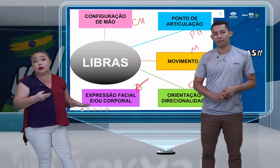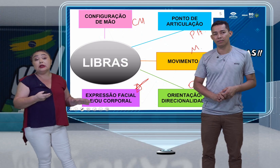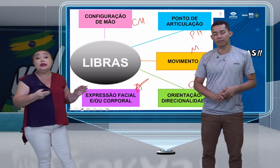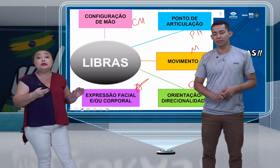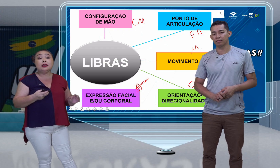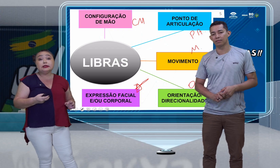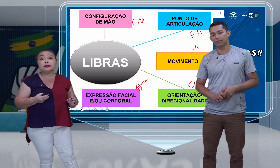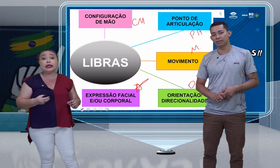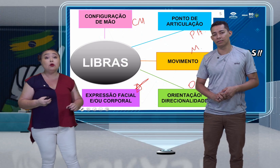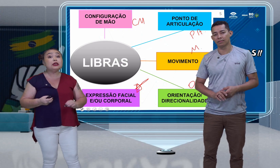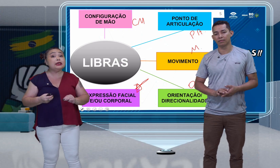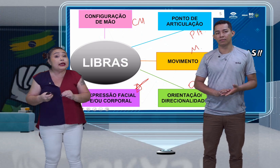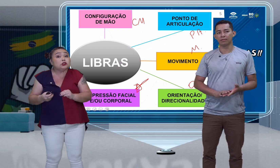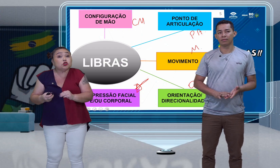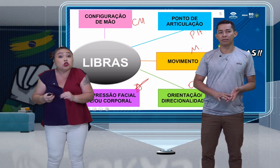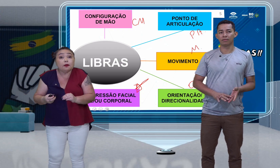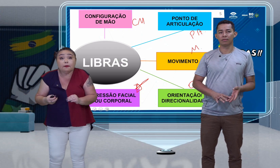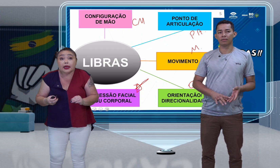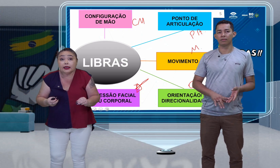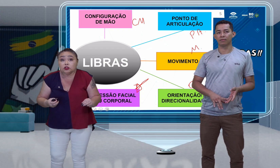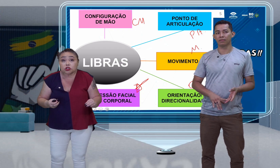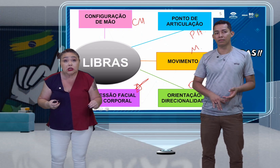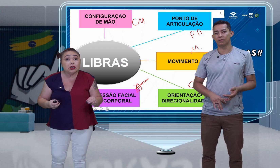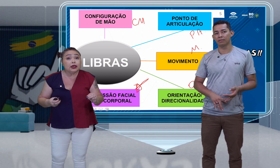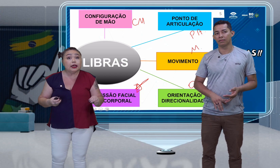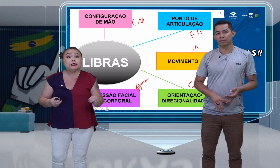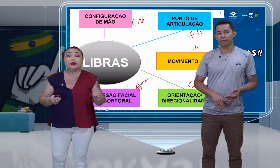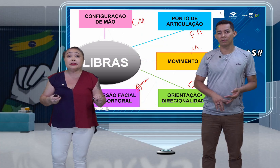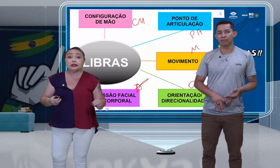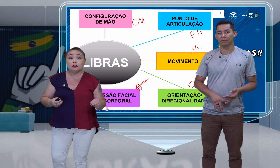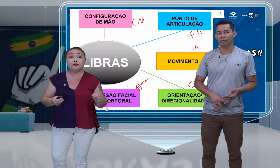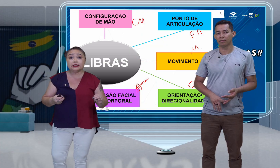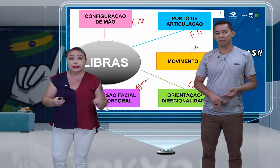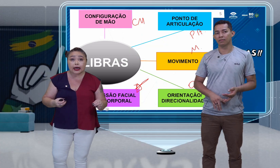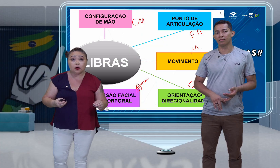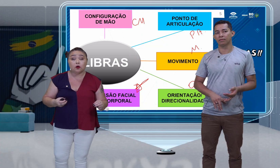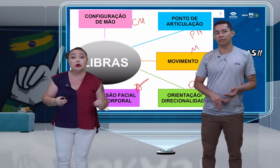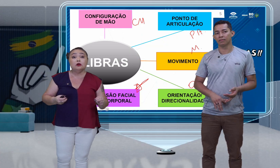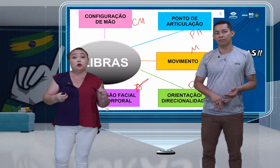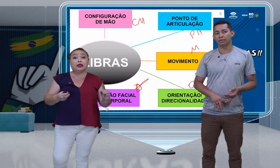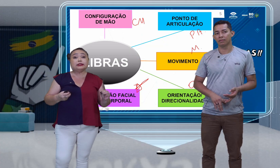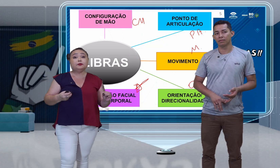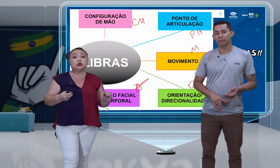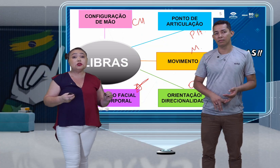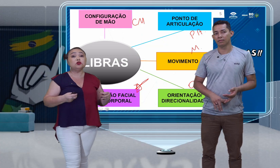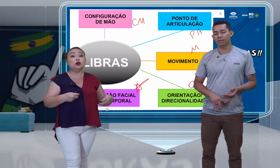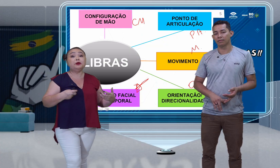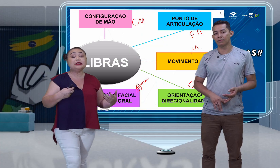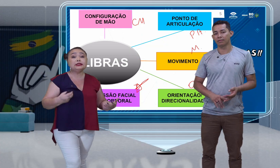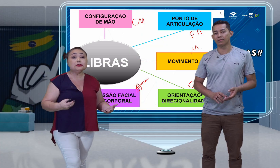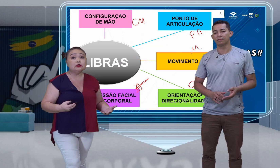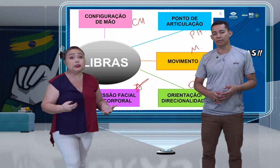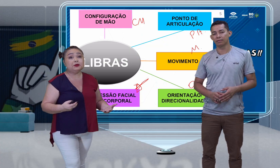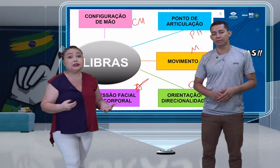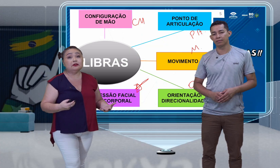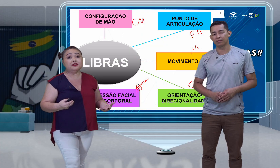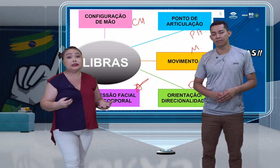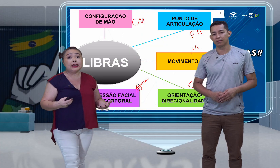neutra. E tem sinal que é somente expressão facial. Um exemplo disso que eu preciso da expressão